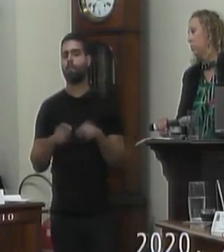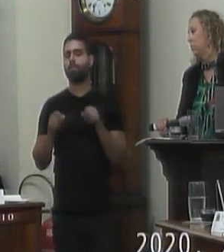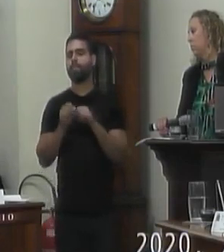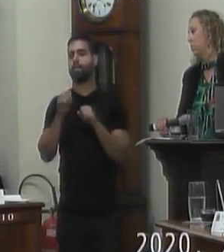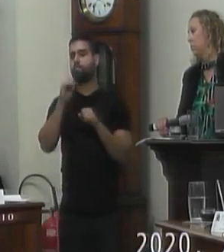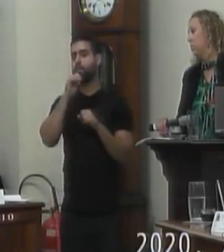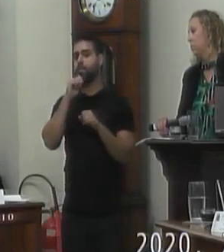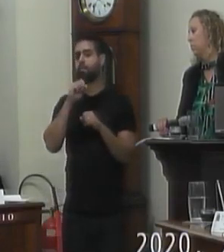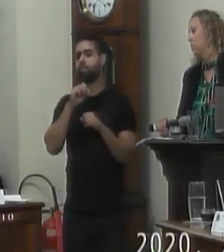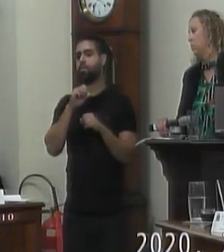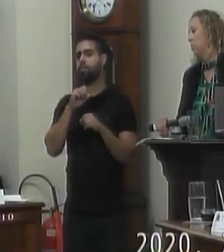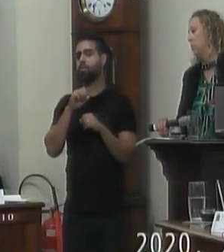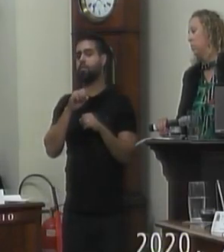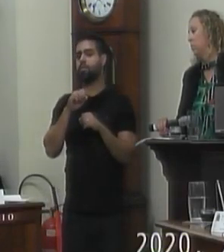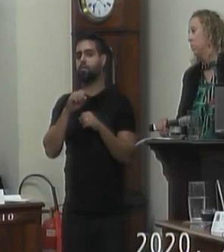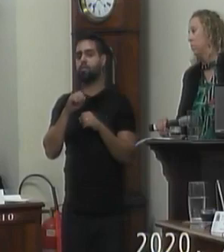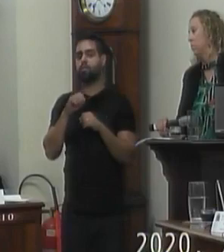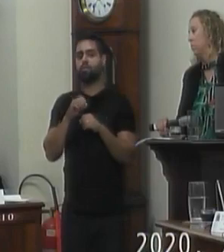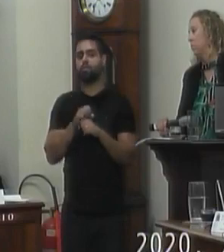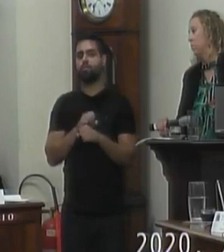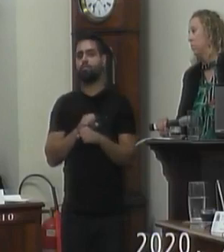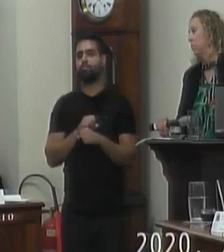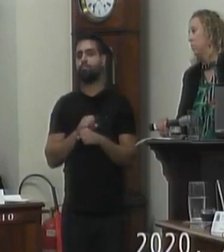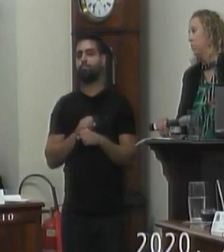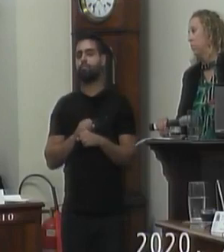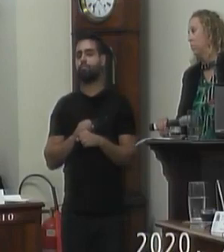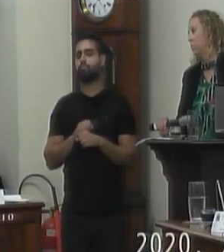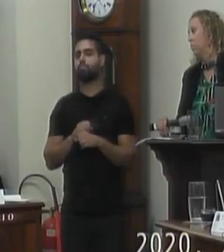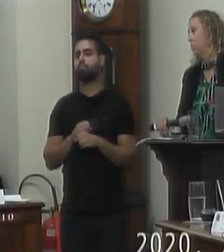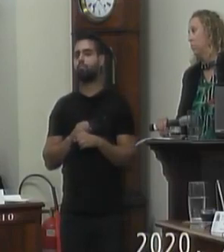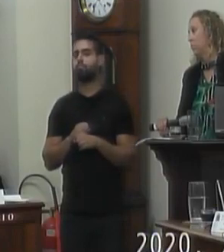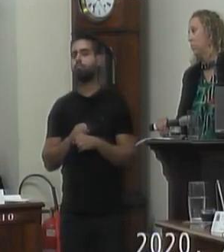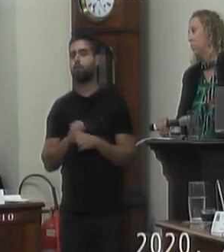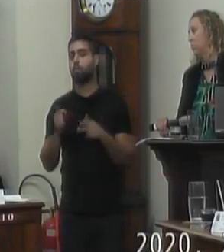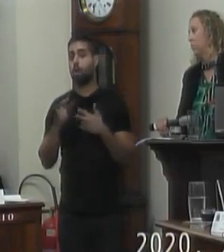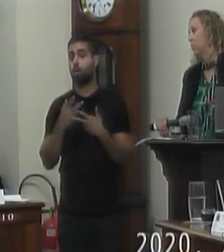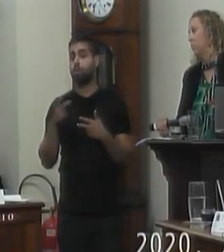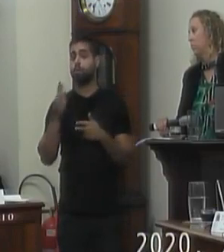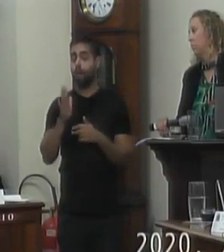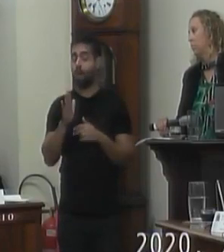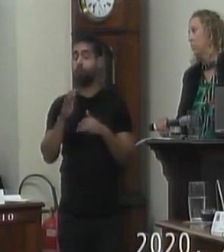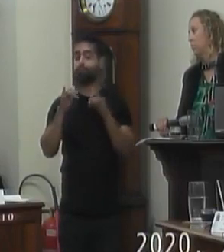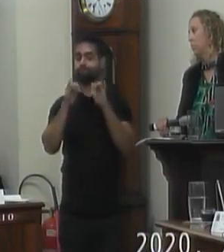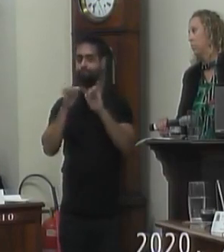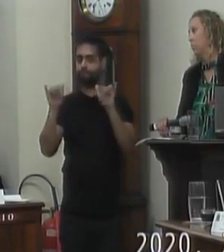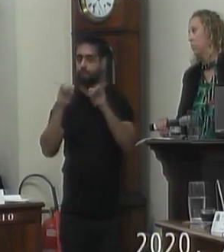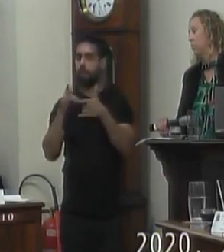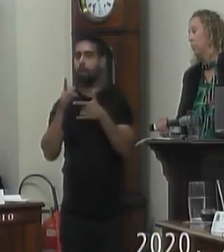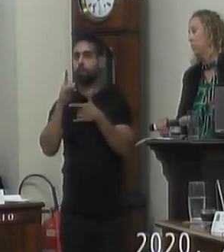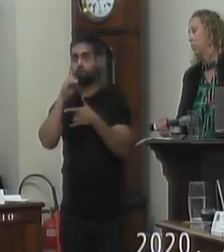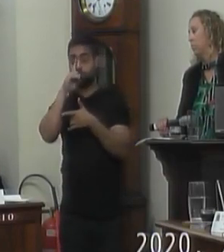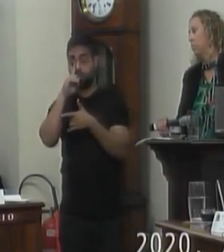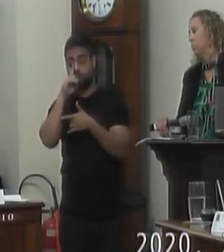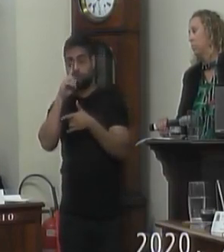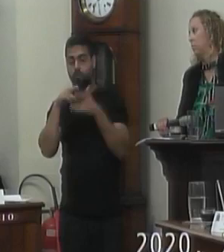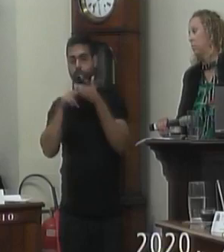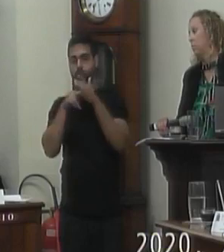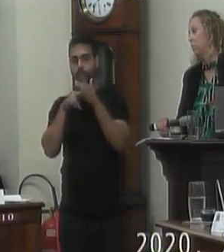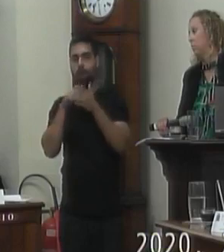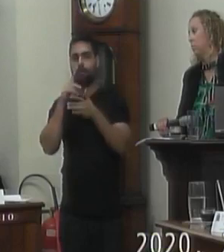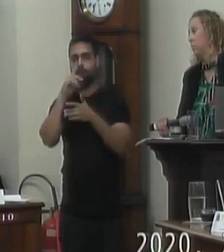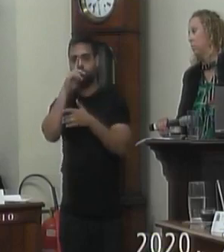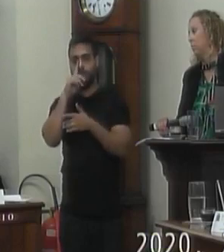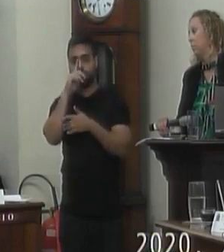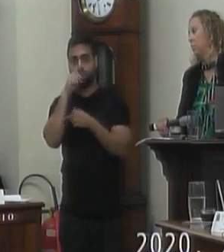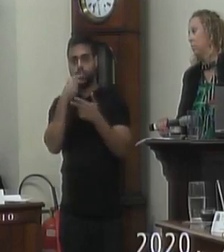postagem em rede pública, uma coisa que está sendo avisado. Está sendo avisado. Isso aí